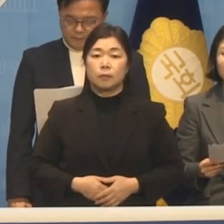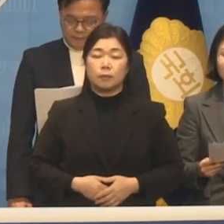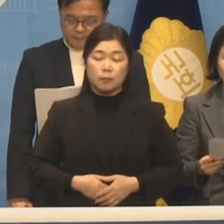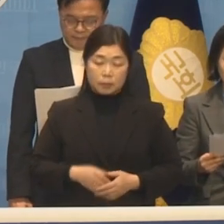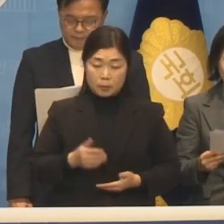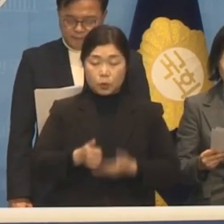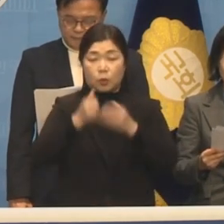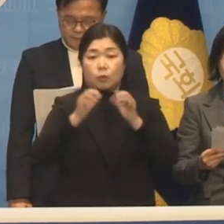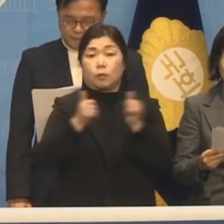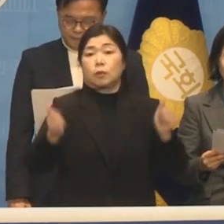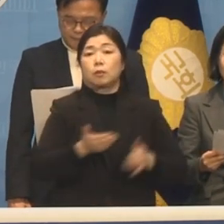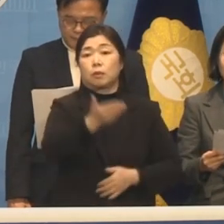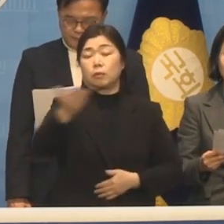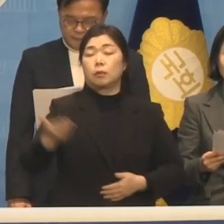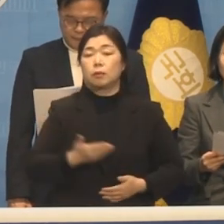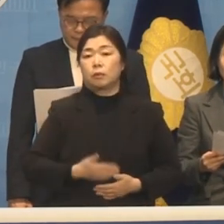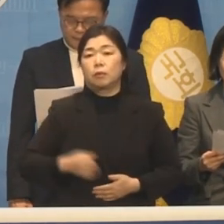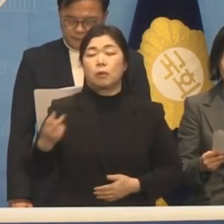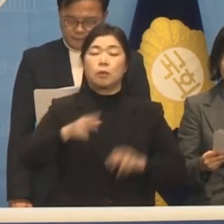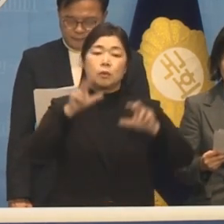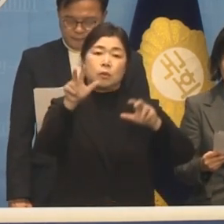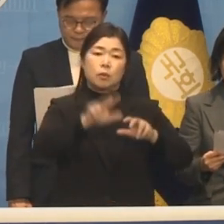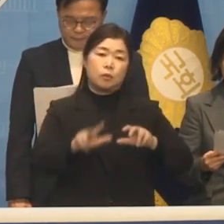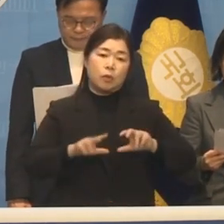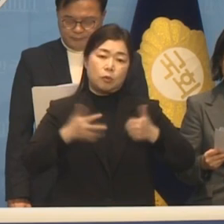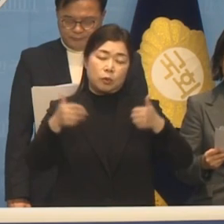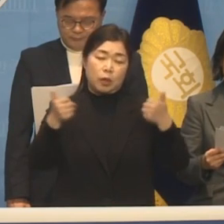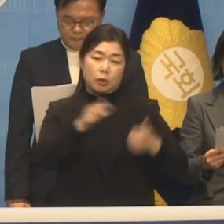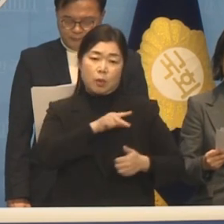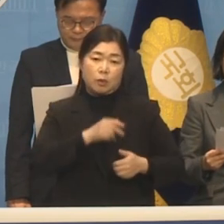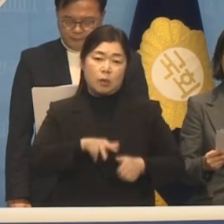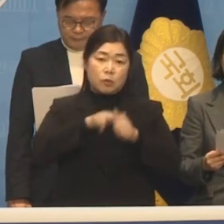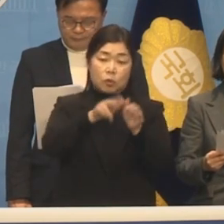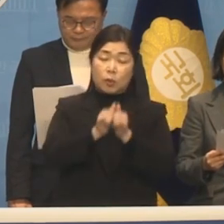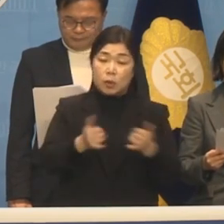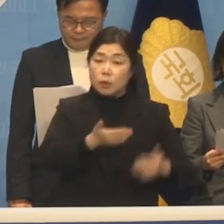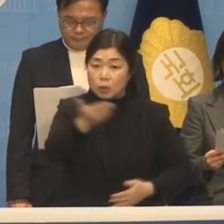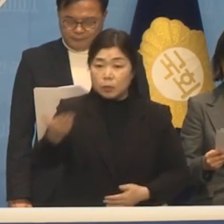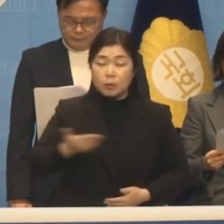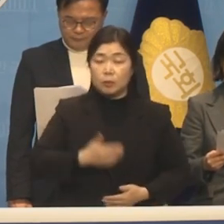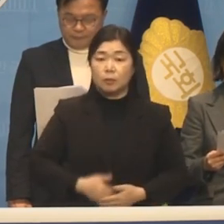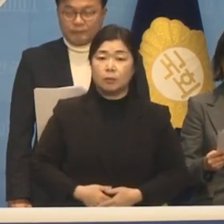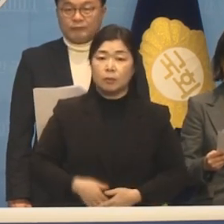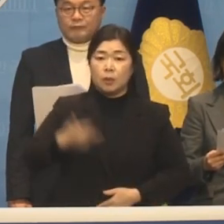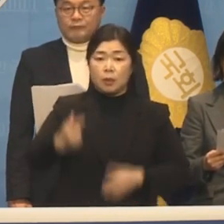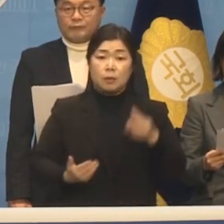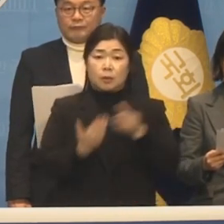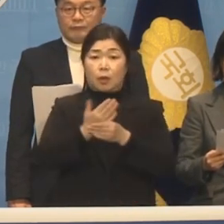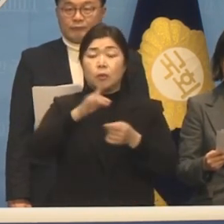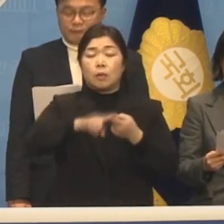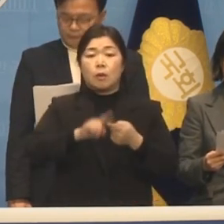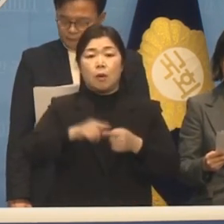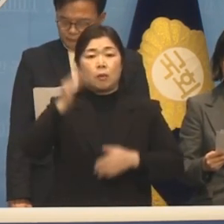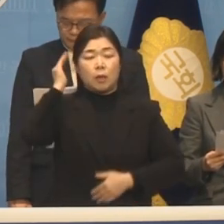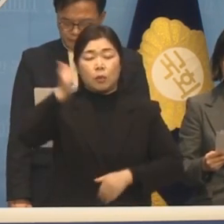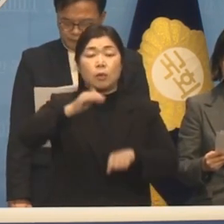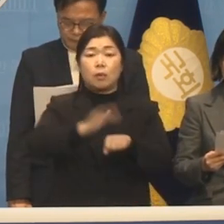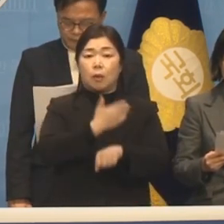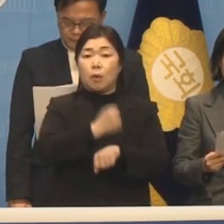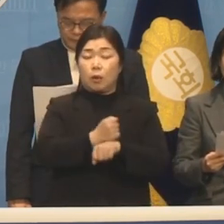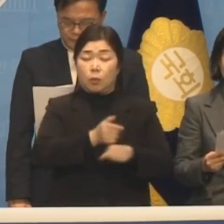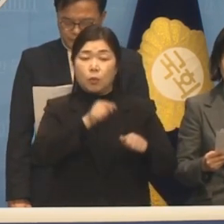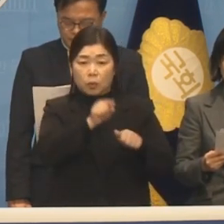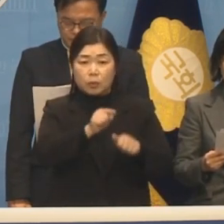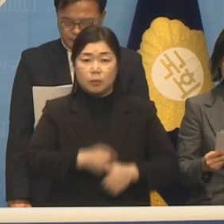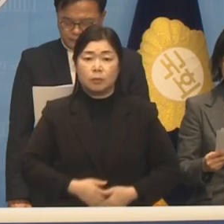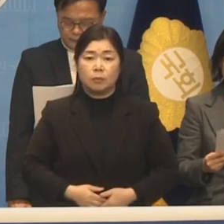존경하는 국민 여러분, 전국의 국회의원 출마자 여러분, 카이스트의 입틀막 사건에 대한 대통령의 사과를 받아내고